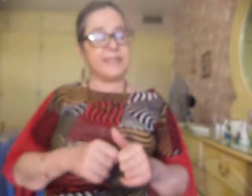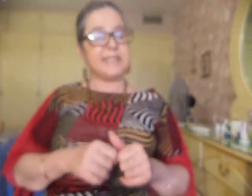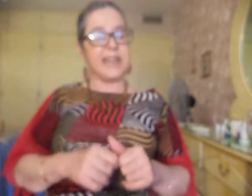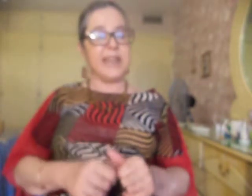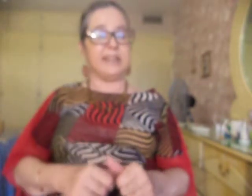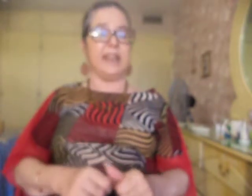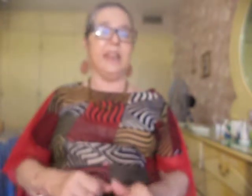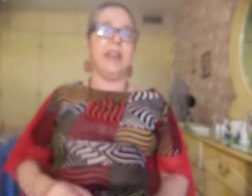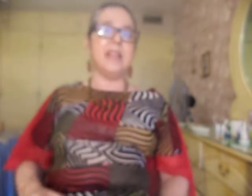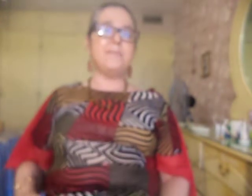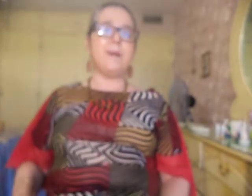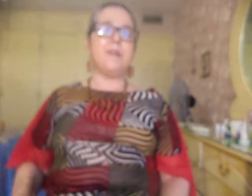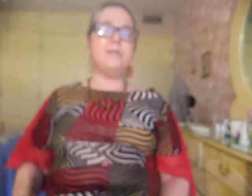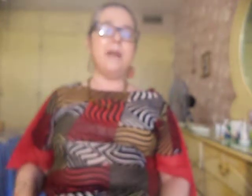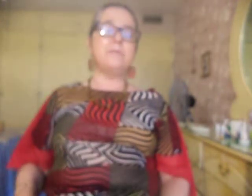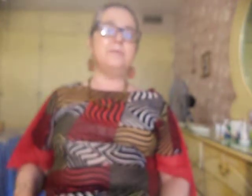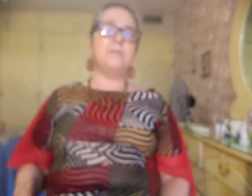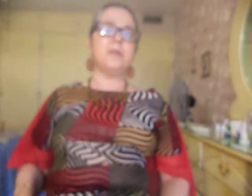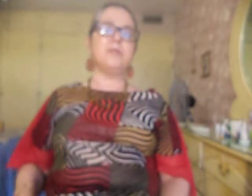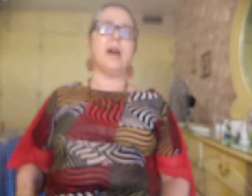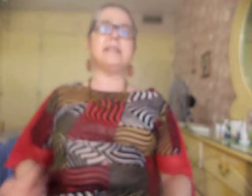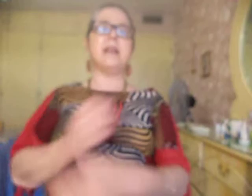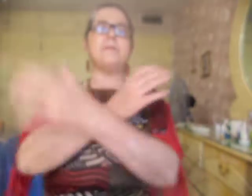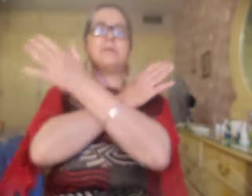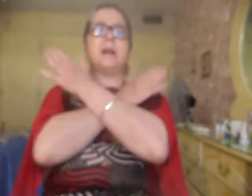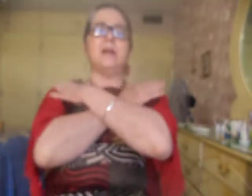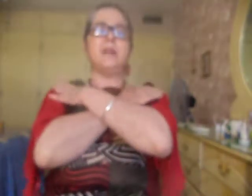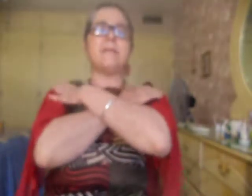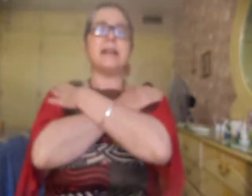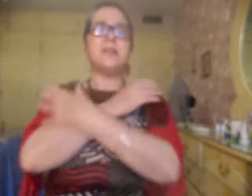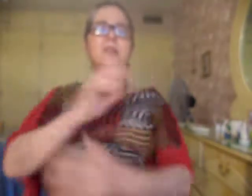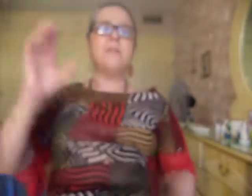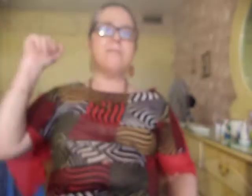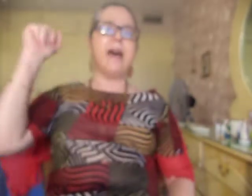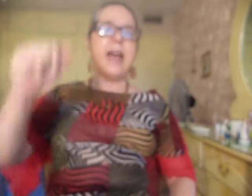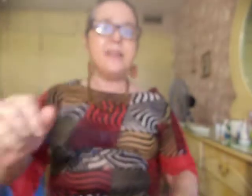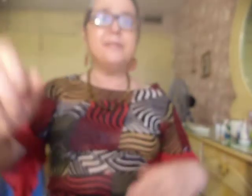antes de salirte. Espero que nos veamos muy pronto. Hasta la próxima. Un abrazo. Bye.